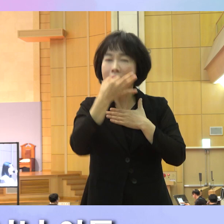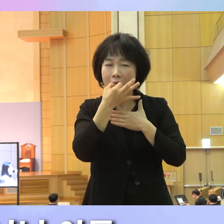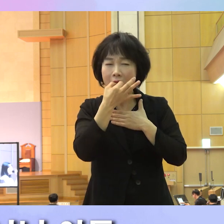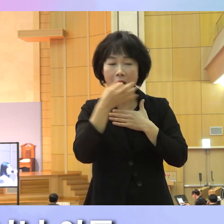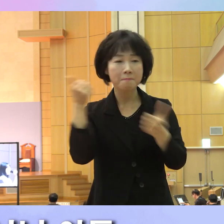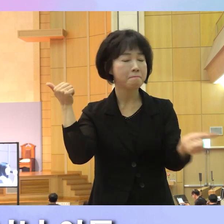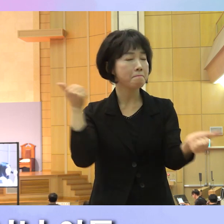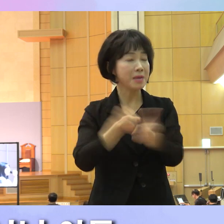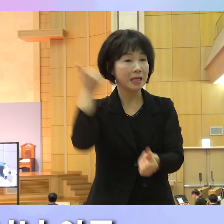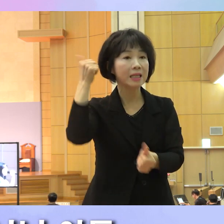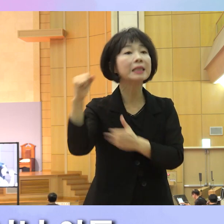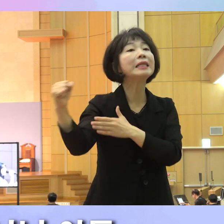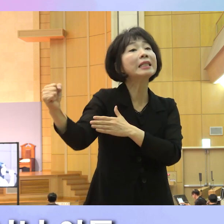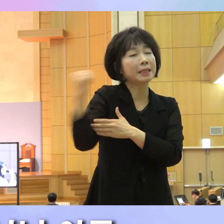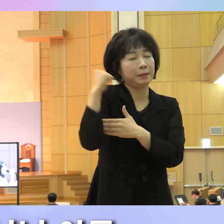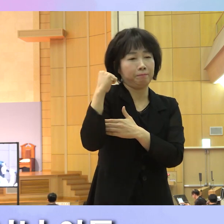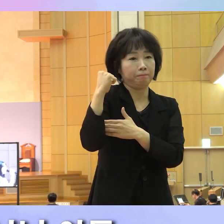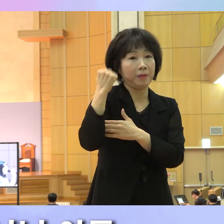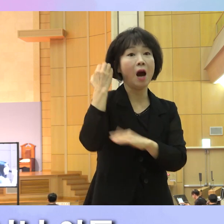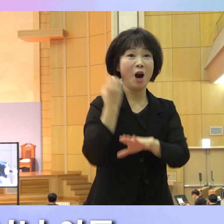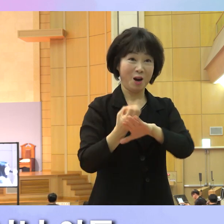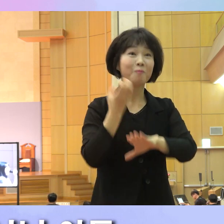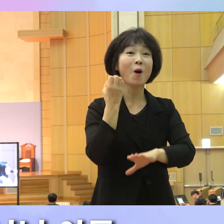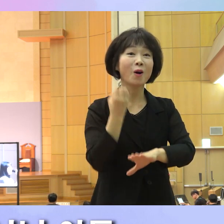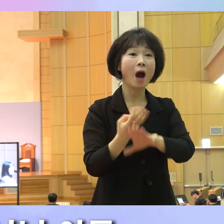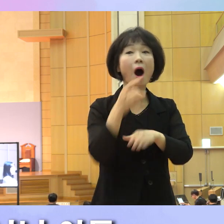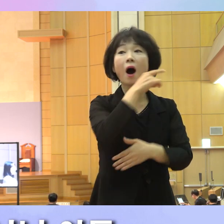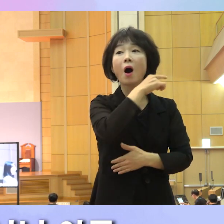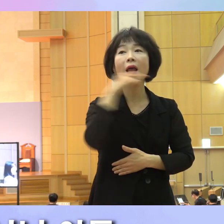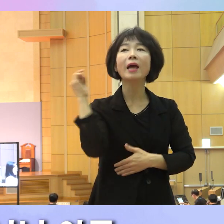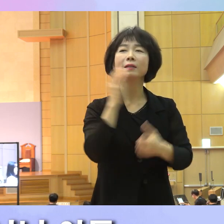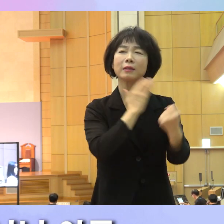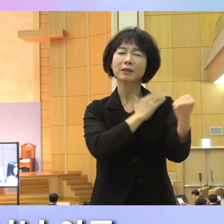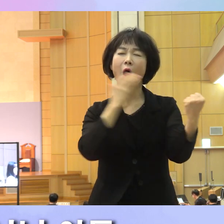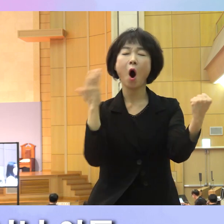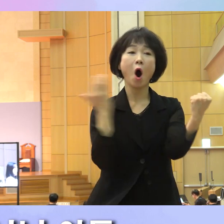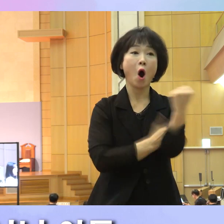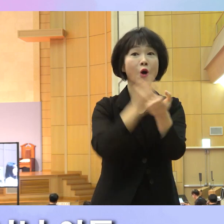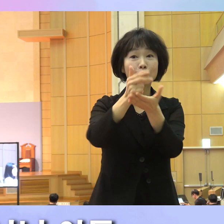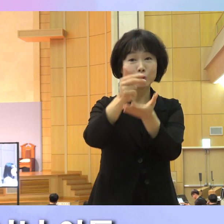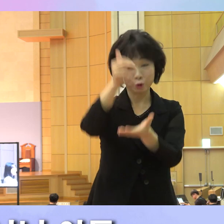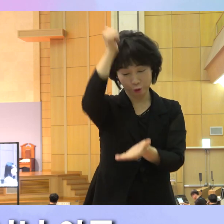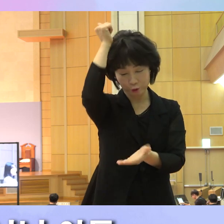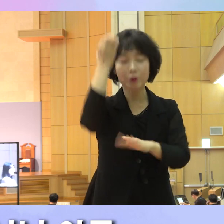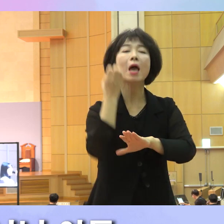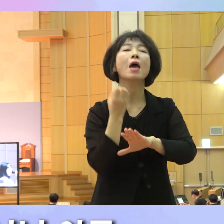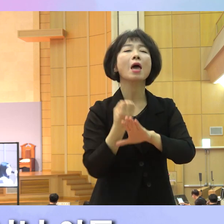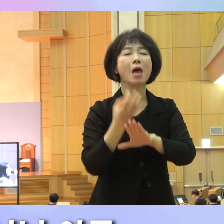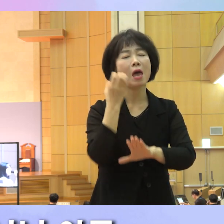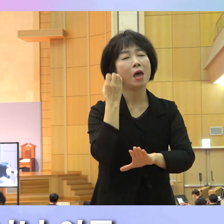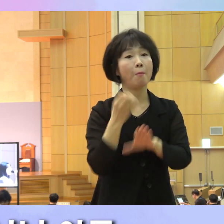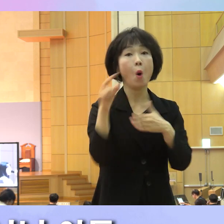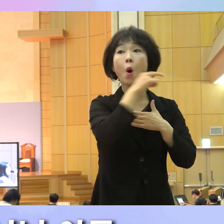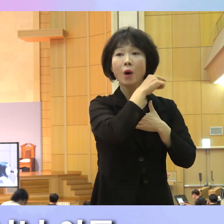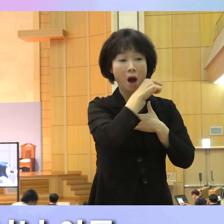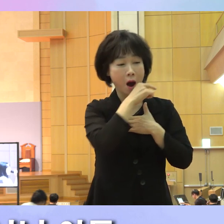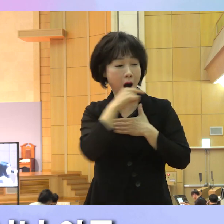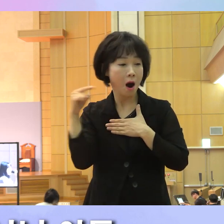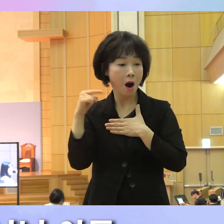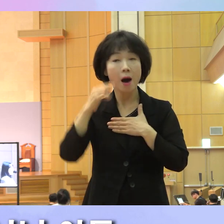육체의 정욕을 이길 힘은 보혈의 능력, 주의